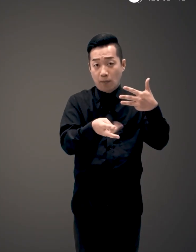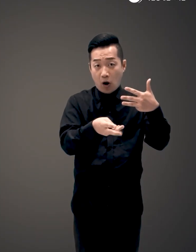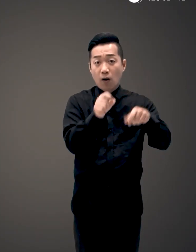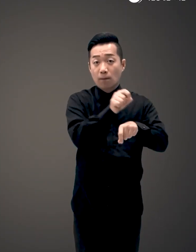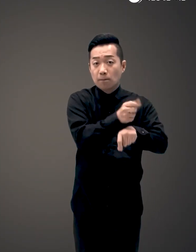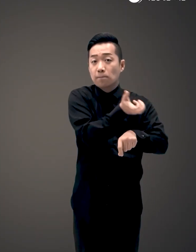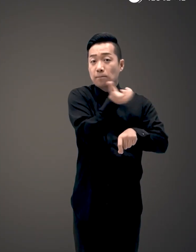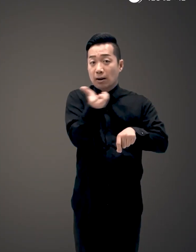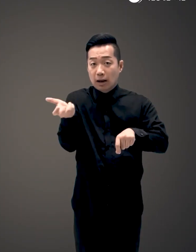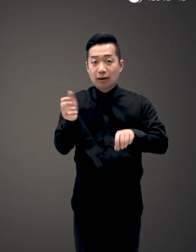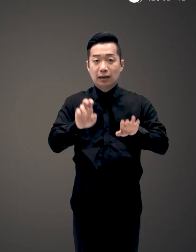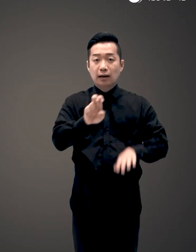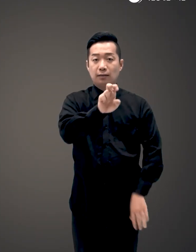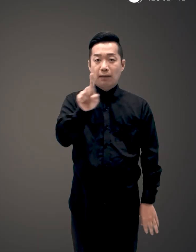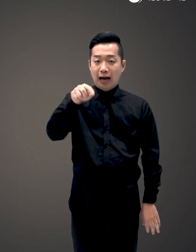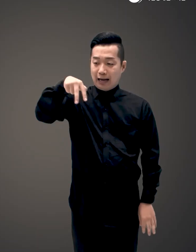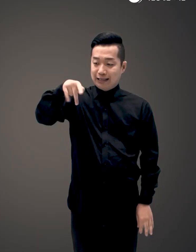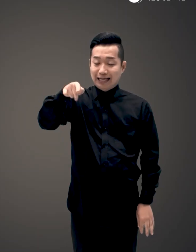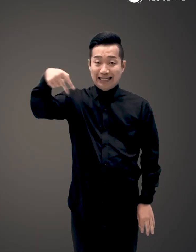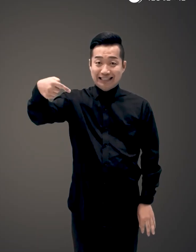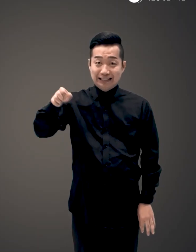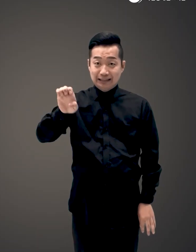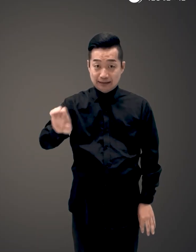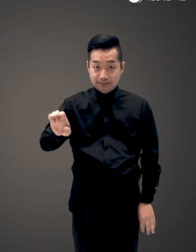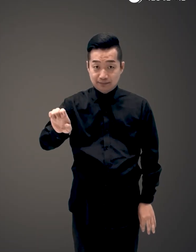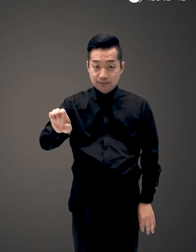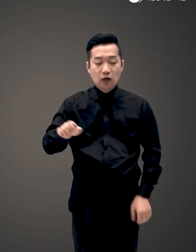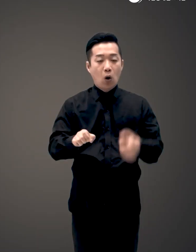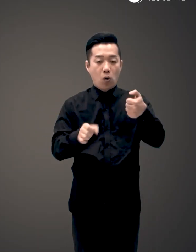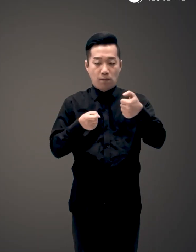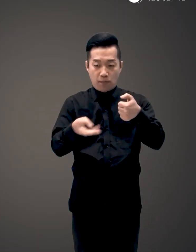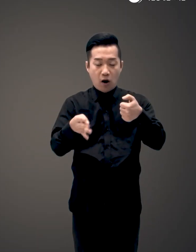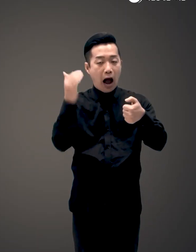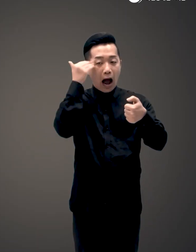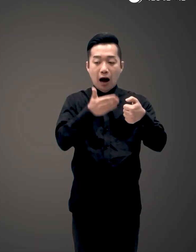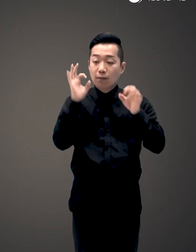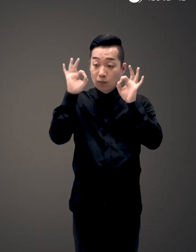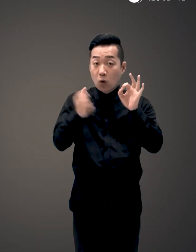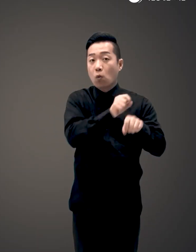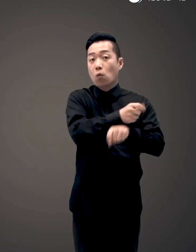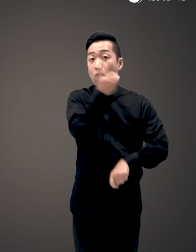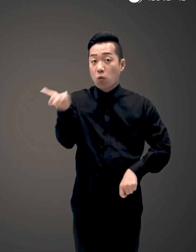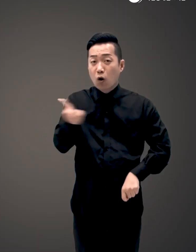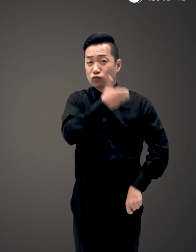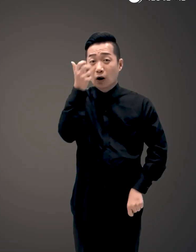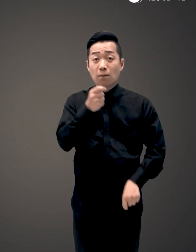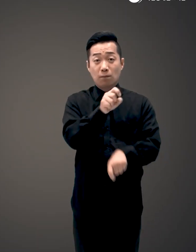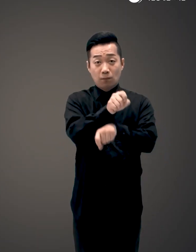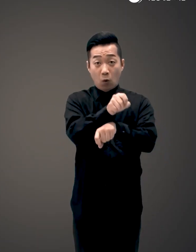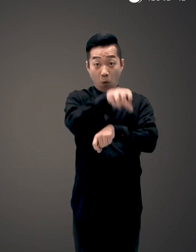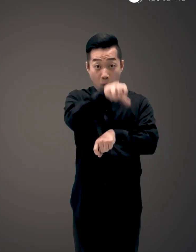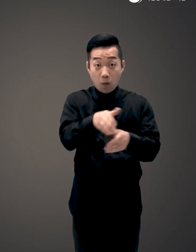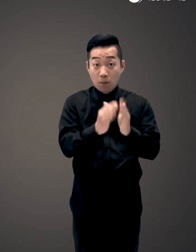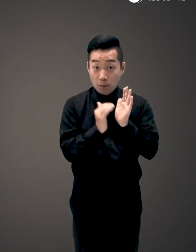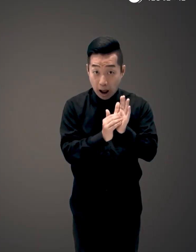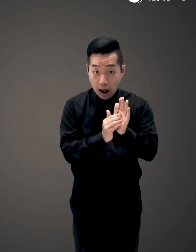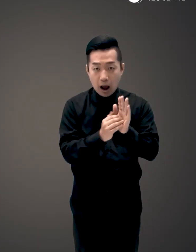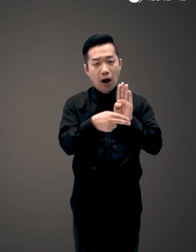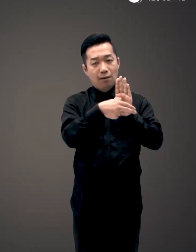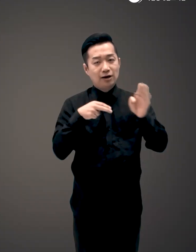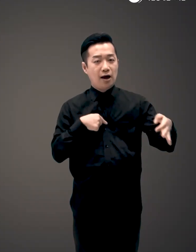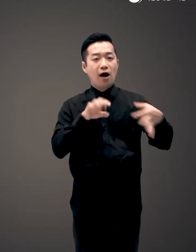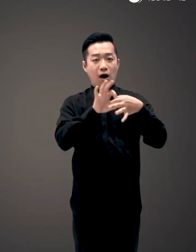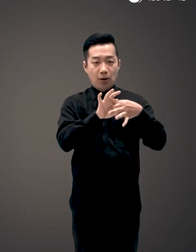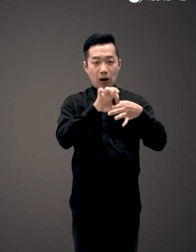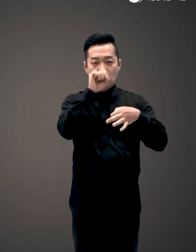거쳐 내가 마세스비라고 부르는 50평의 한강뷰 작업실로 이어졌다. 내가 꿈꾸던 나만의 멋진 공간도 생겼고, 멋진 브랜드와